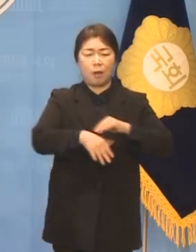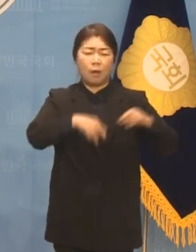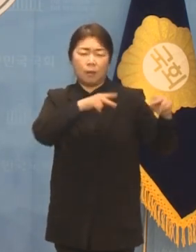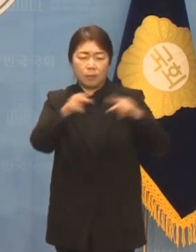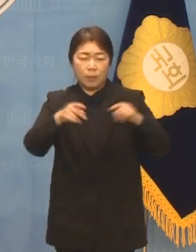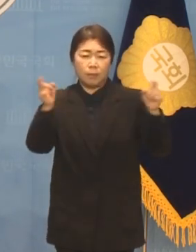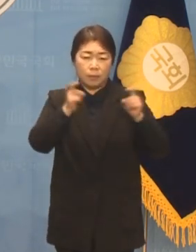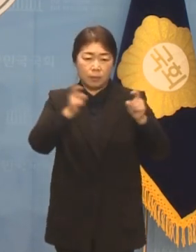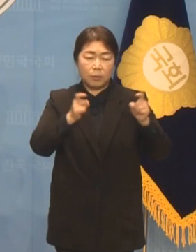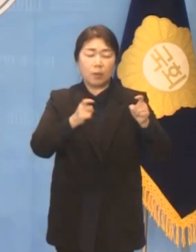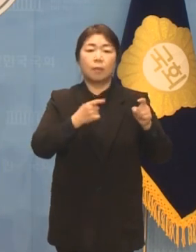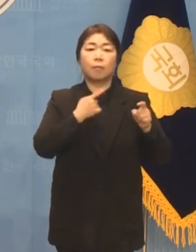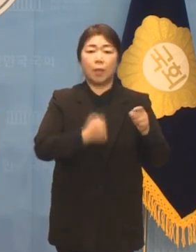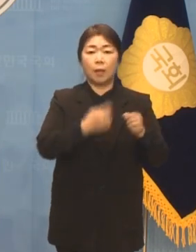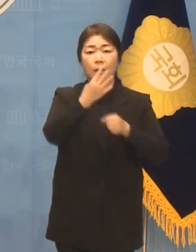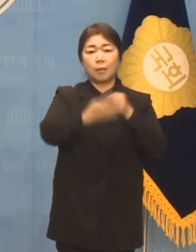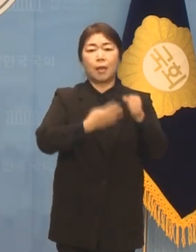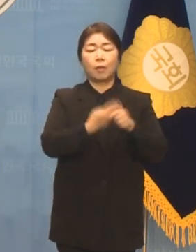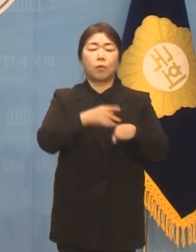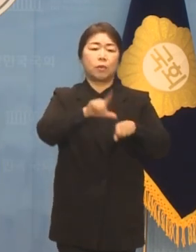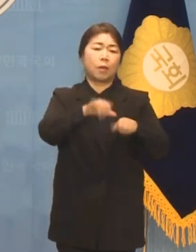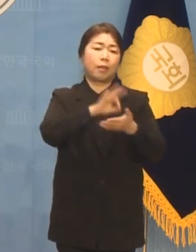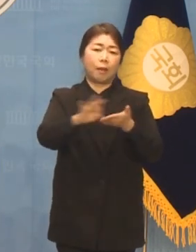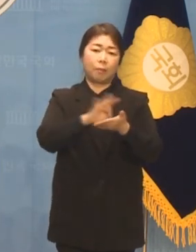4년의 세월을 허비했습니다.